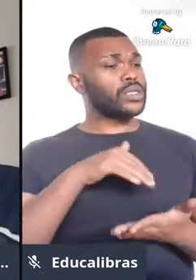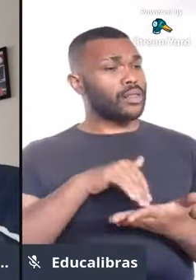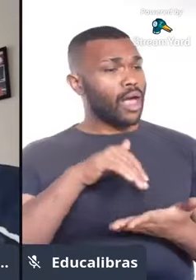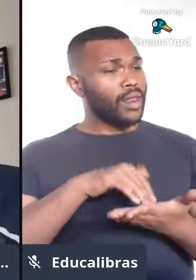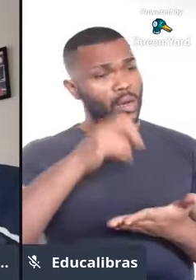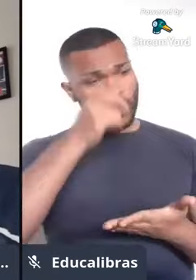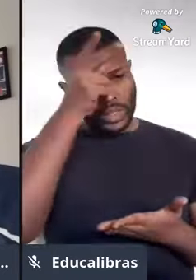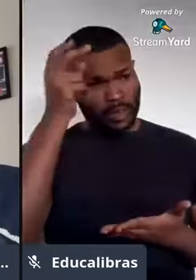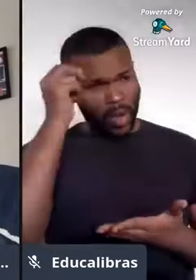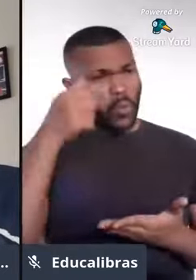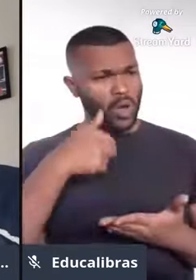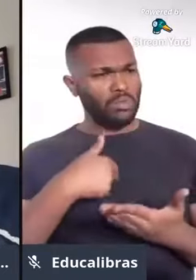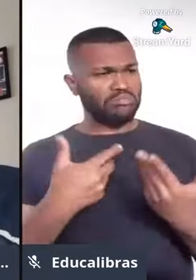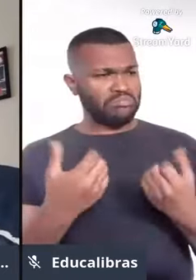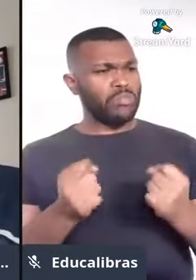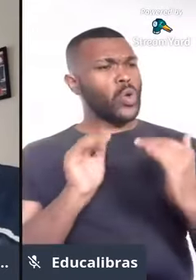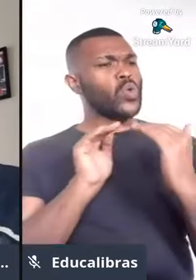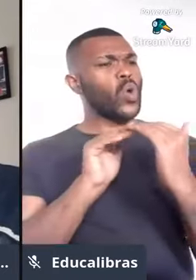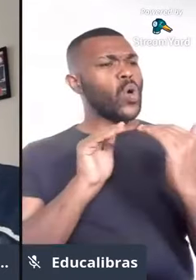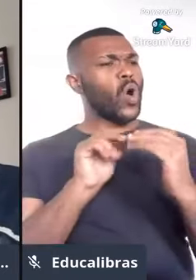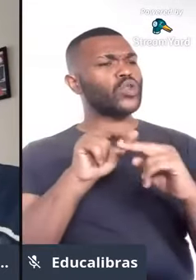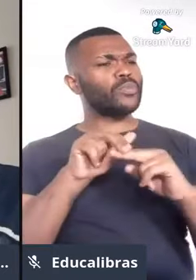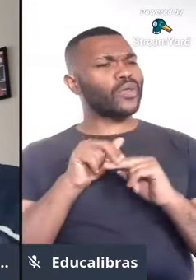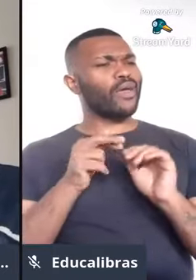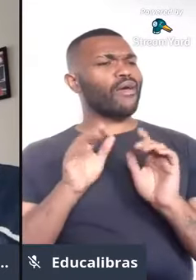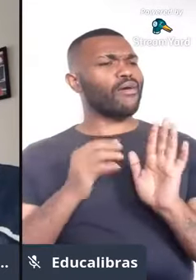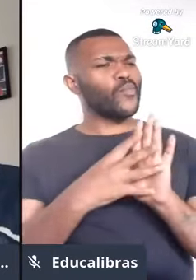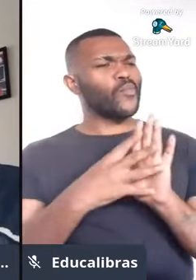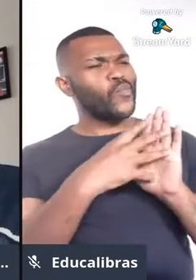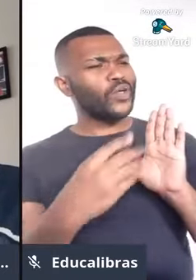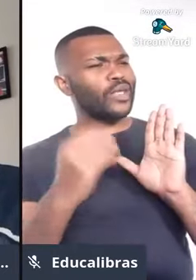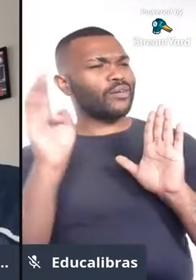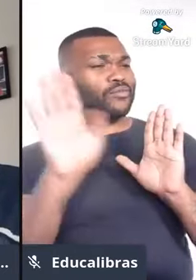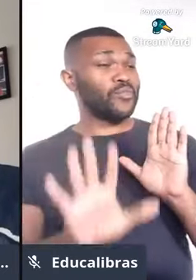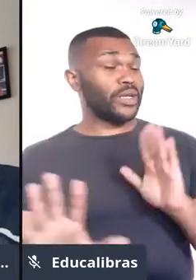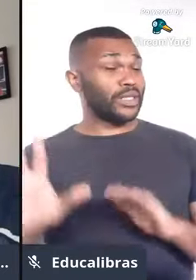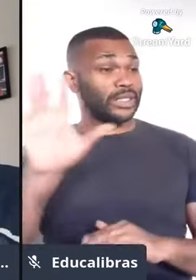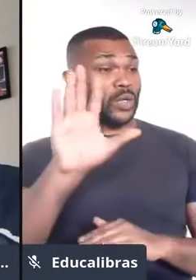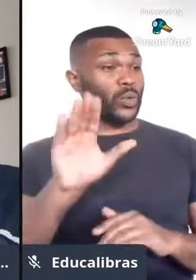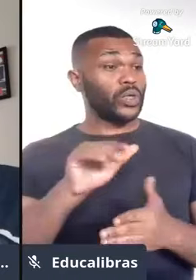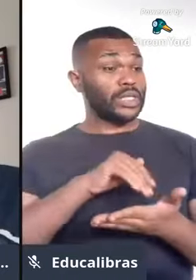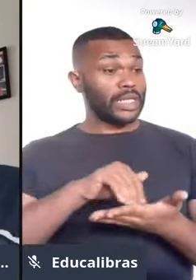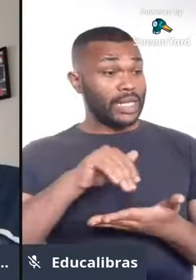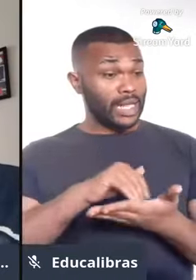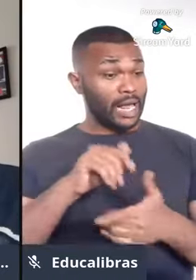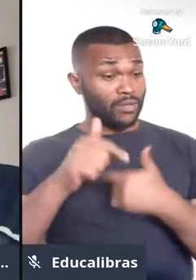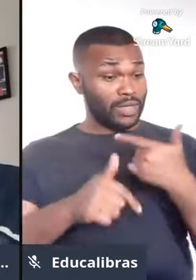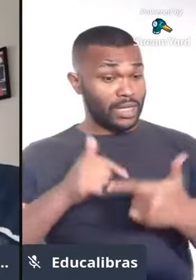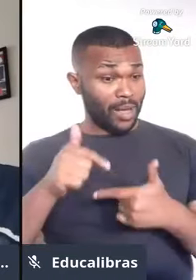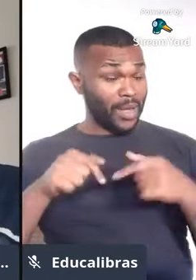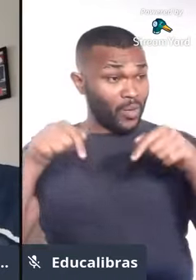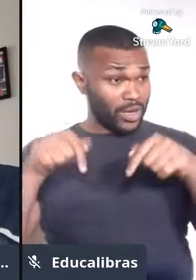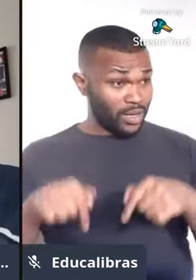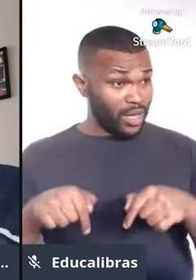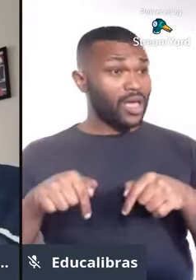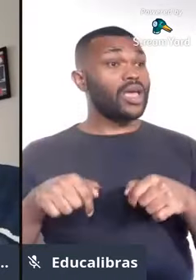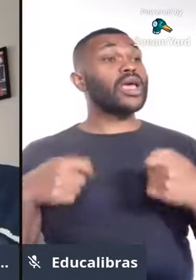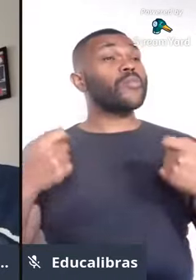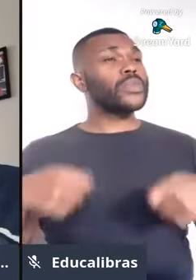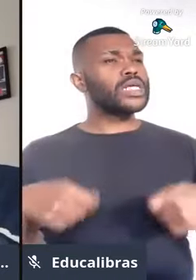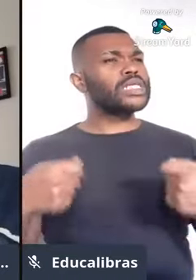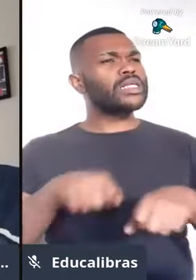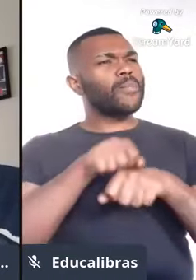embaixo, considero uma referência nacional. Acho que o trabalho que a Secretaria Municipal faz precisa ser reverberado no país todo,